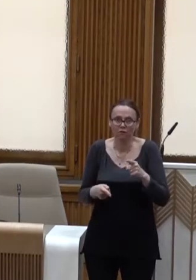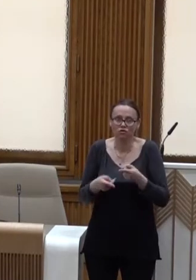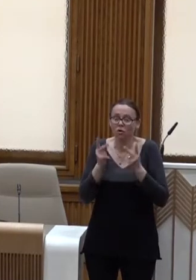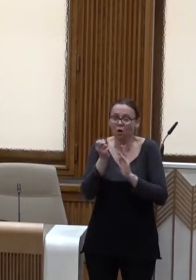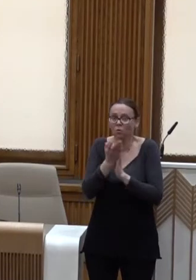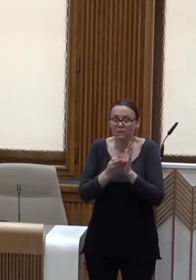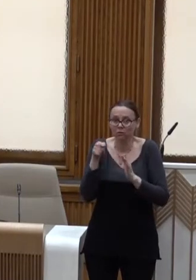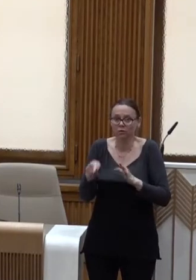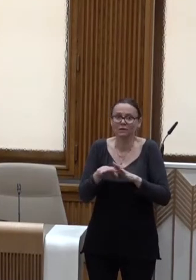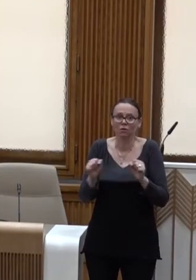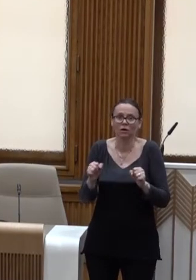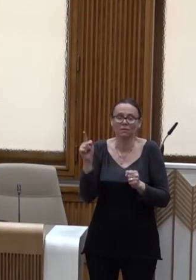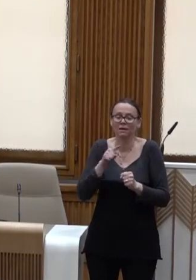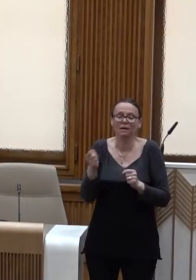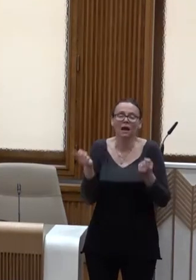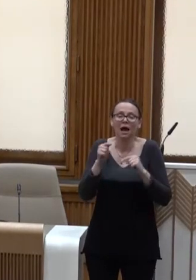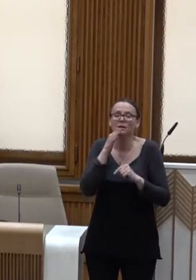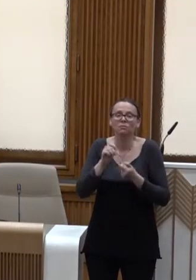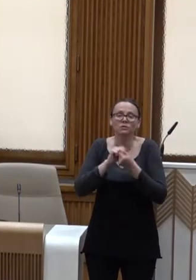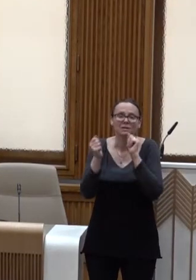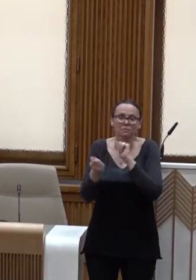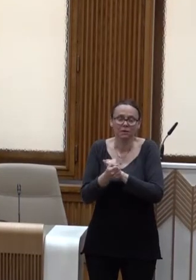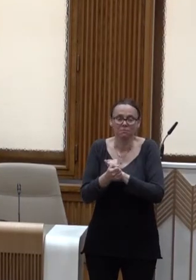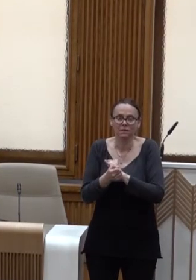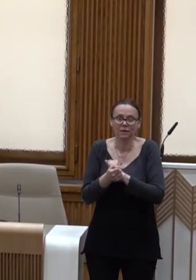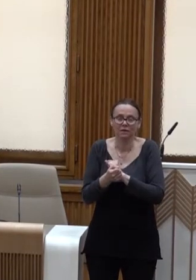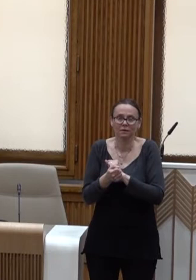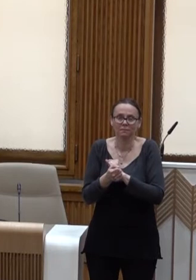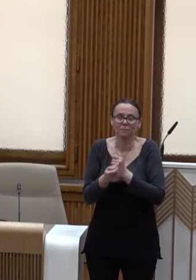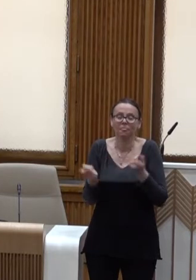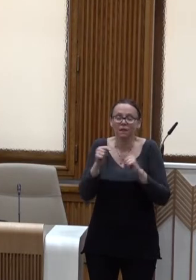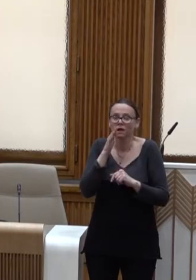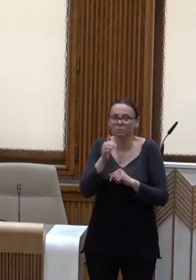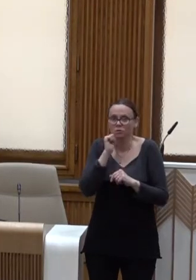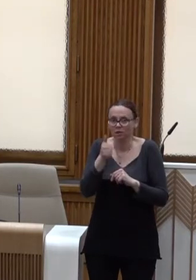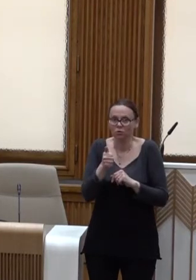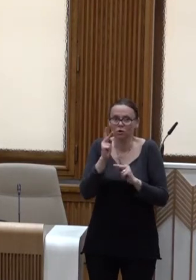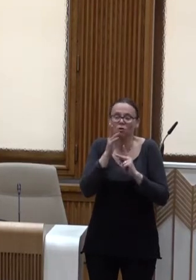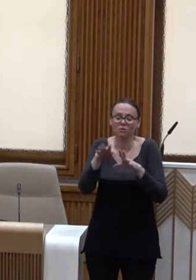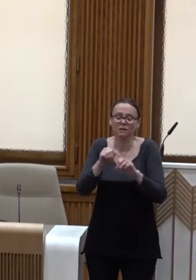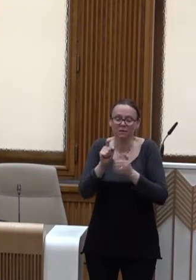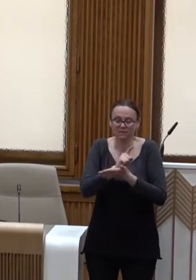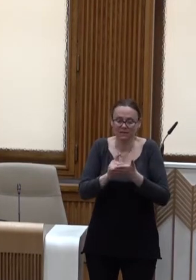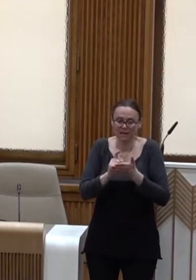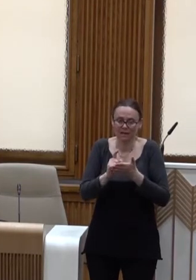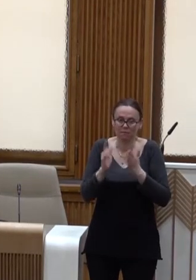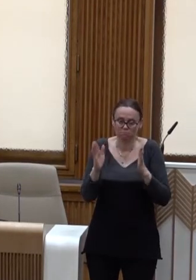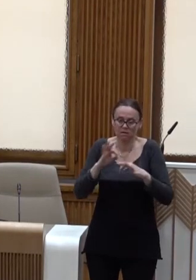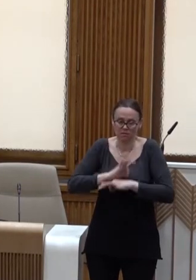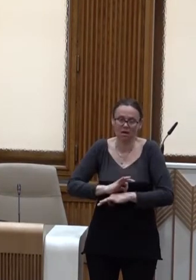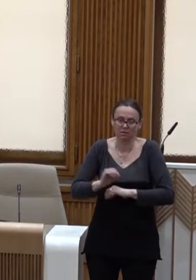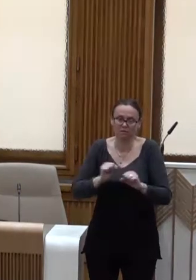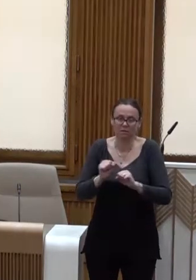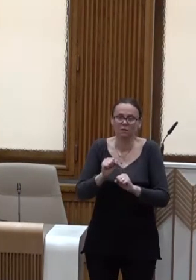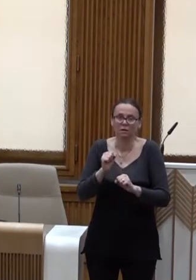Kako ocenjujete te ukrepe in ali jih boste spreminjali? Ali boste jutri, torej, ko boste prevzeli mandat, torej izdali to